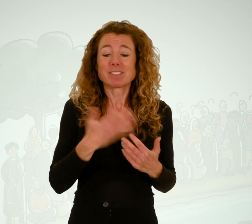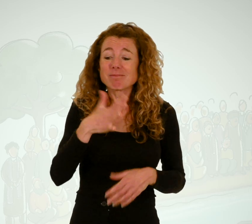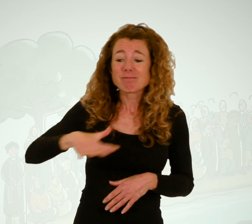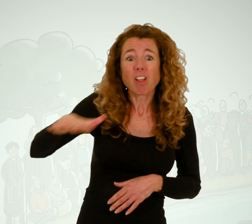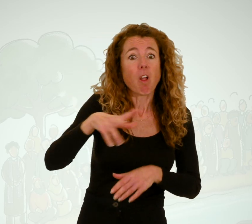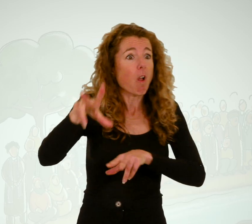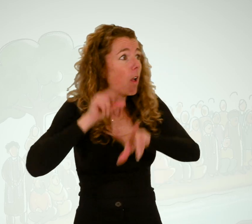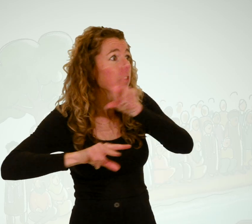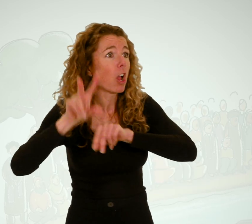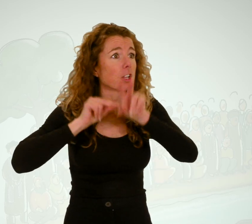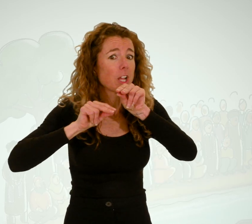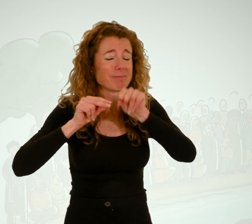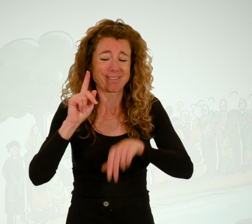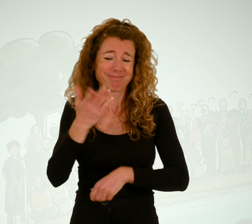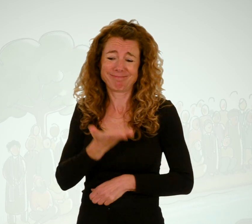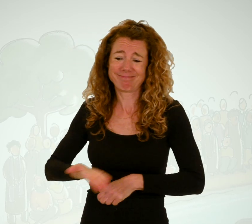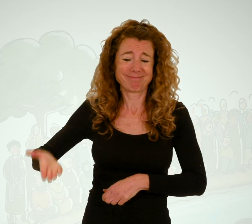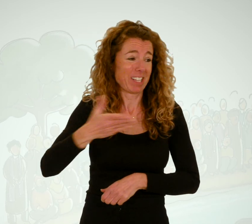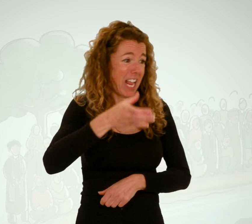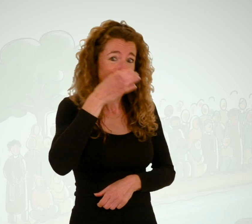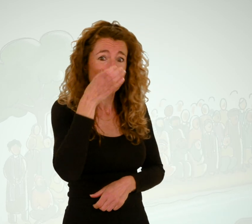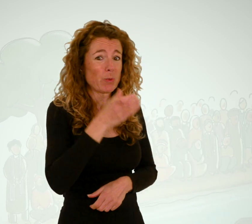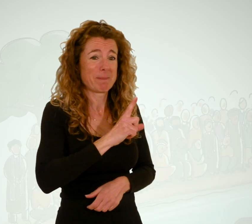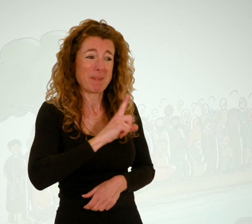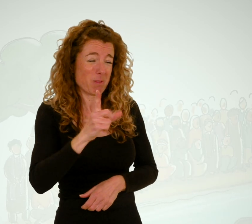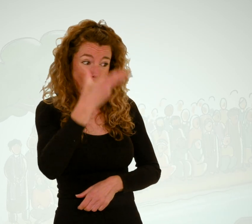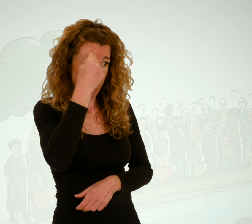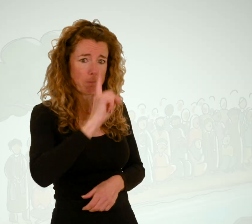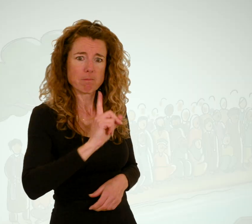Ils entendent, mais ils n'écoutent pas et ne comprennent pas.